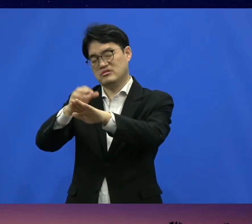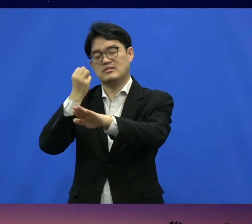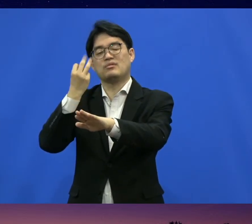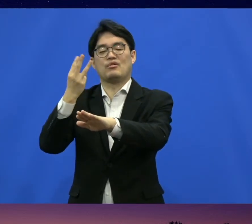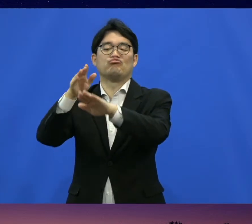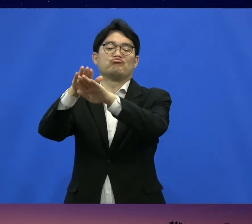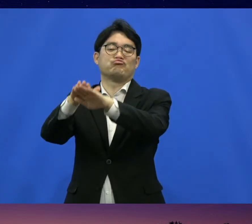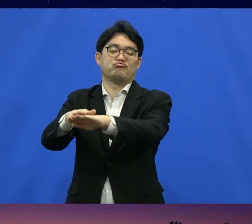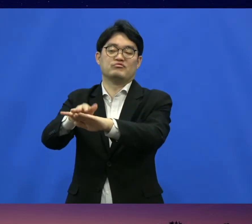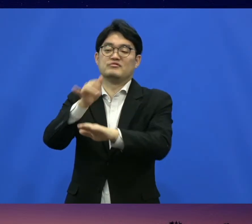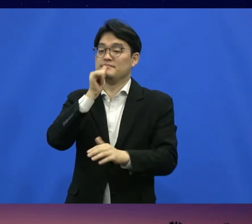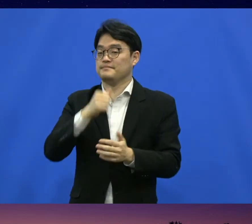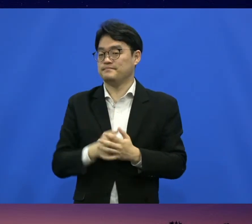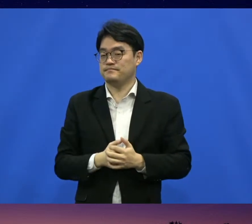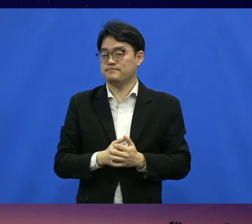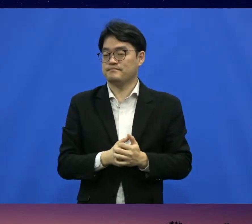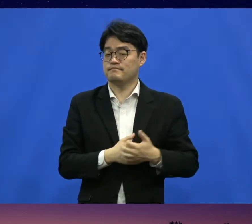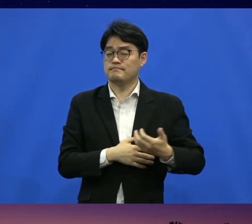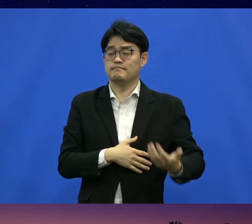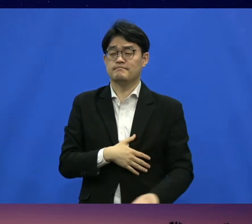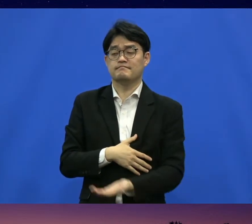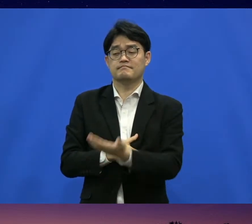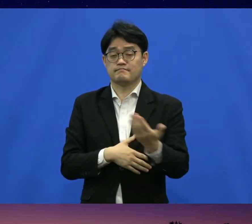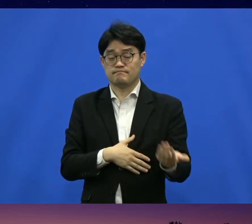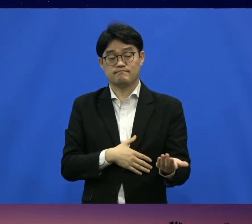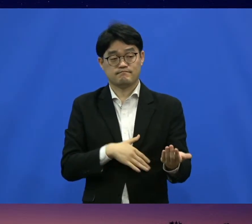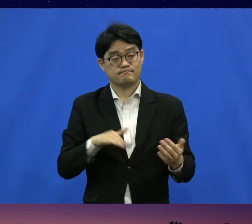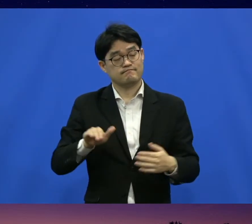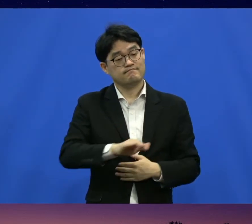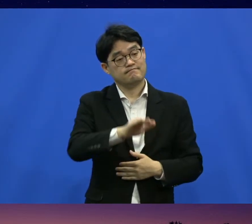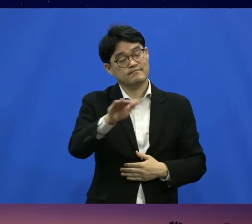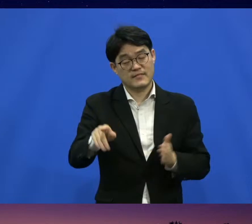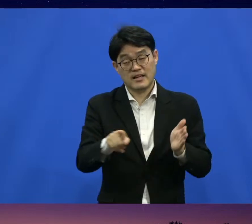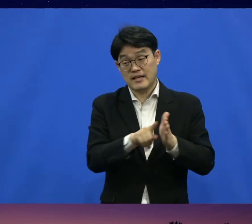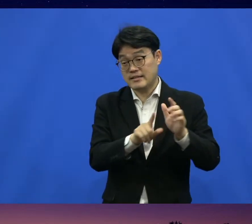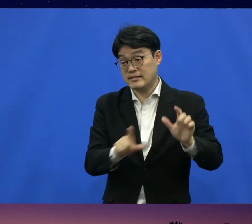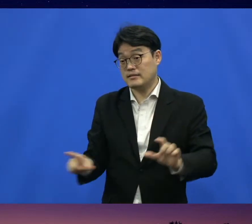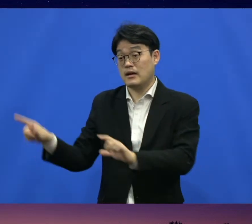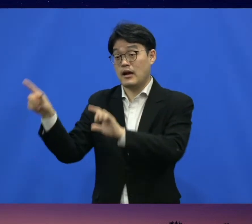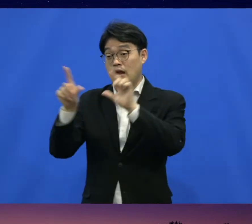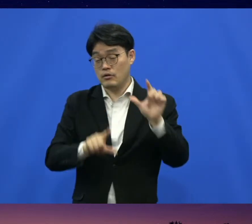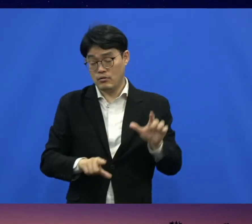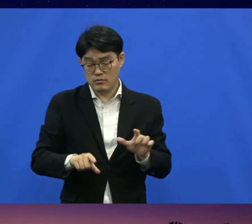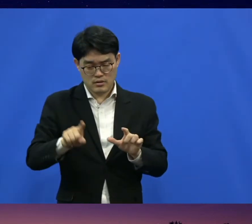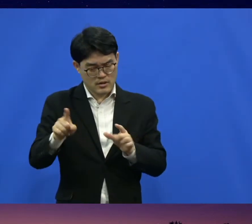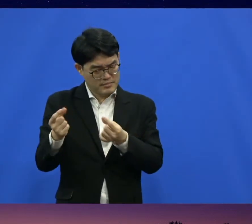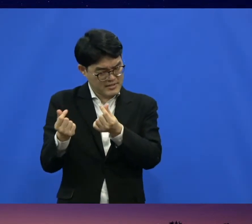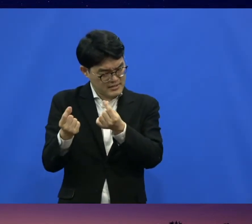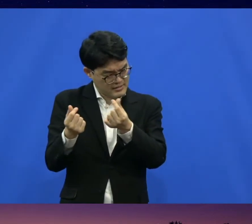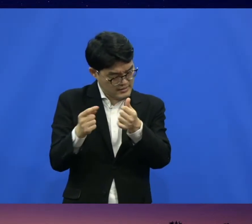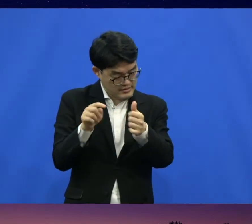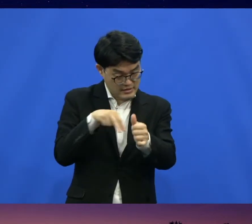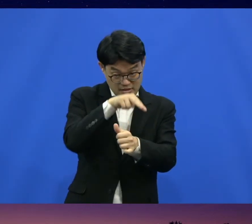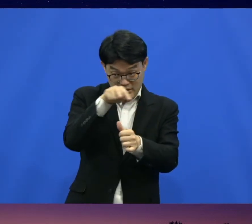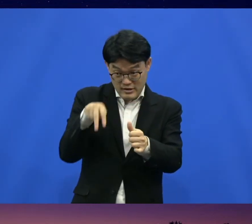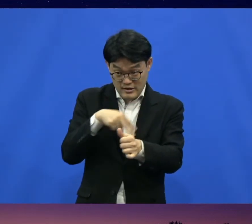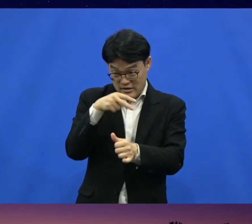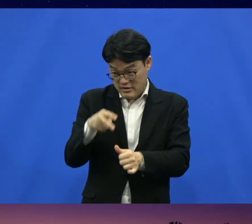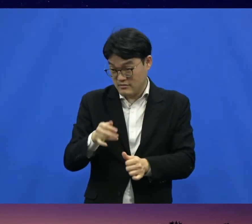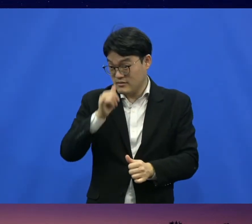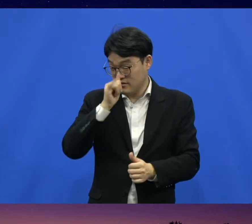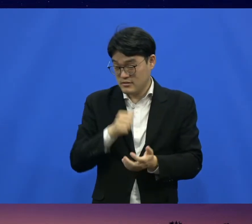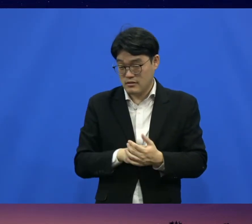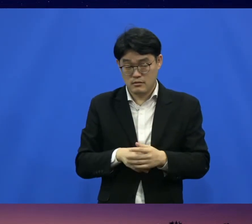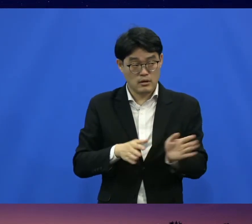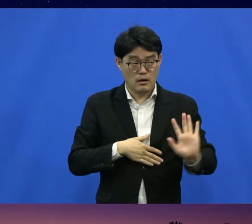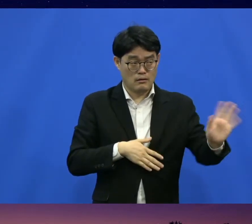여러분, 우리의 신앙생활 가운데도 이런 상황과 마주할 때가 있어요. 아무도 하지 않으려고 하는 일이 있어요.